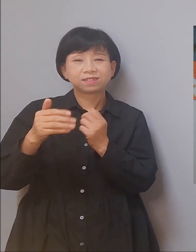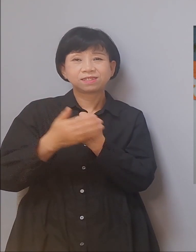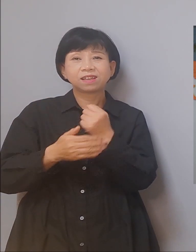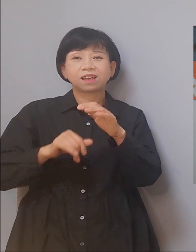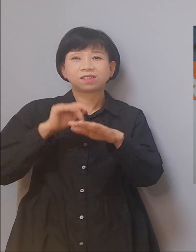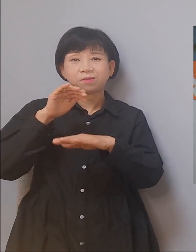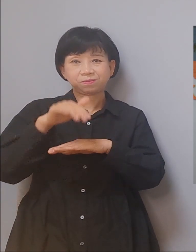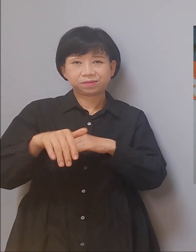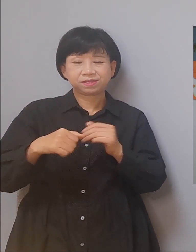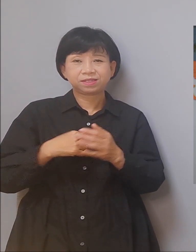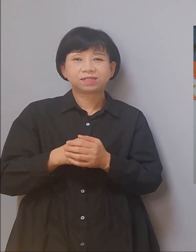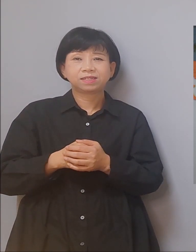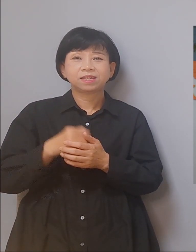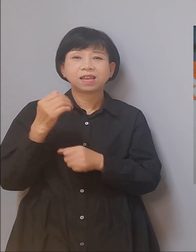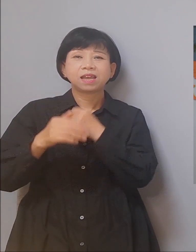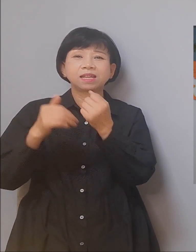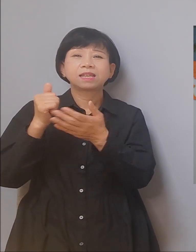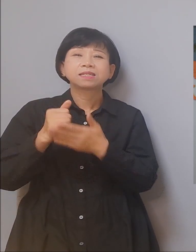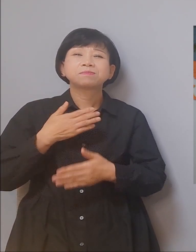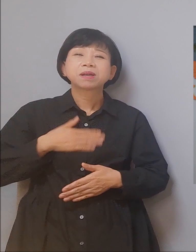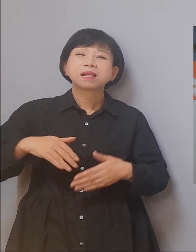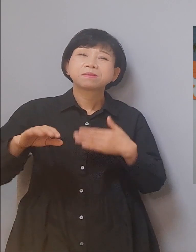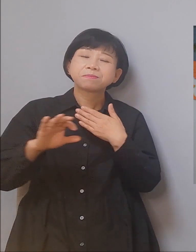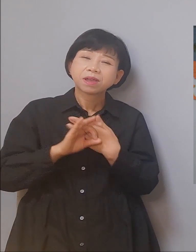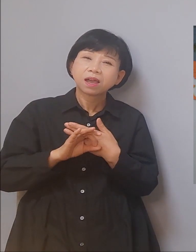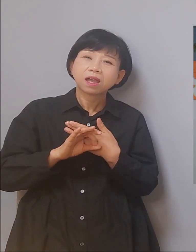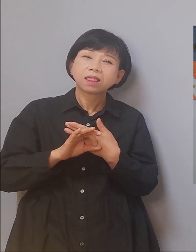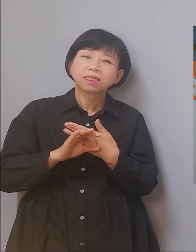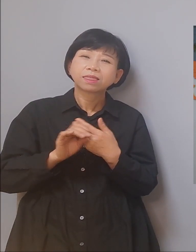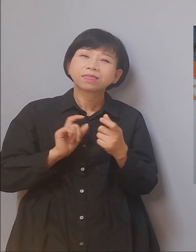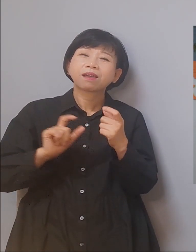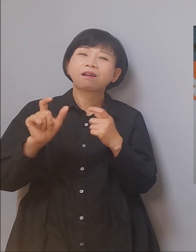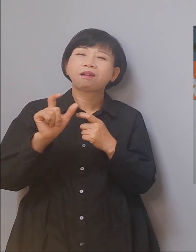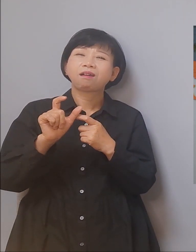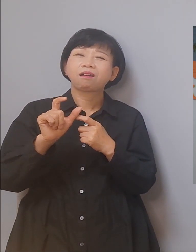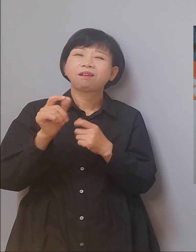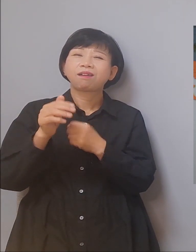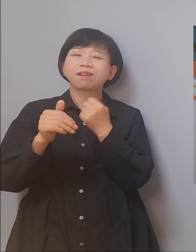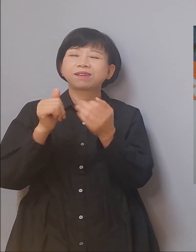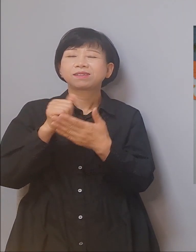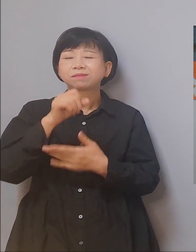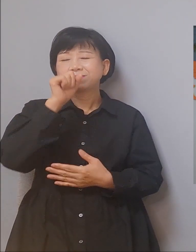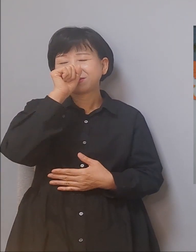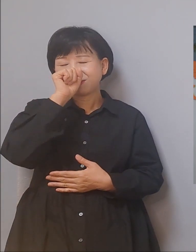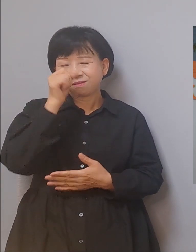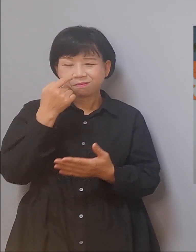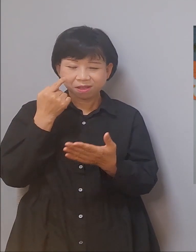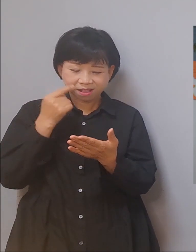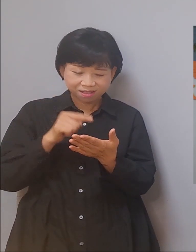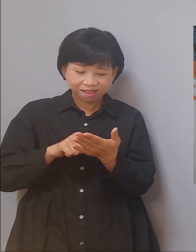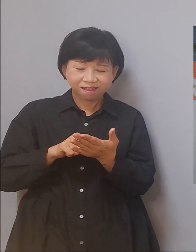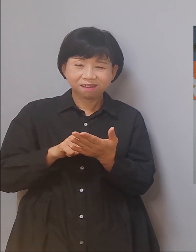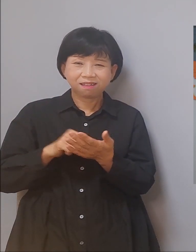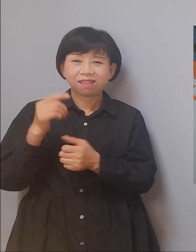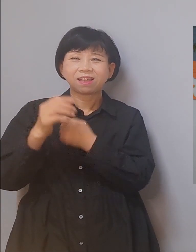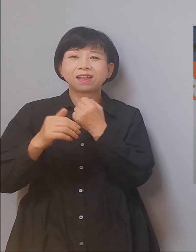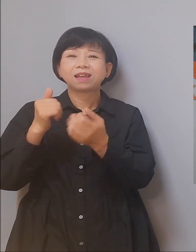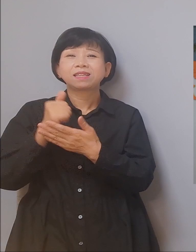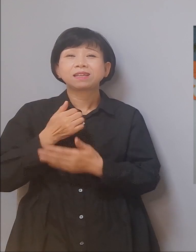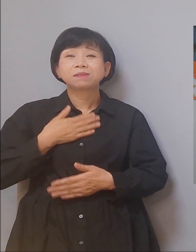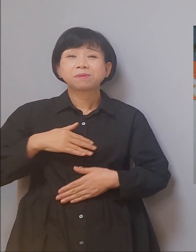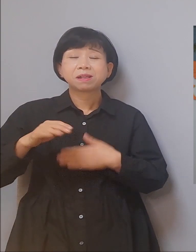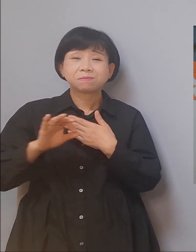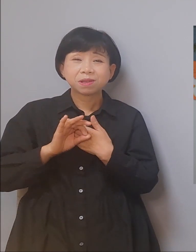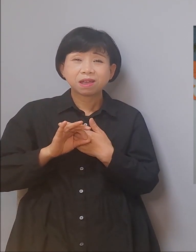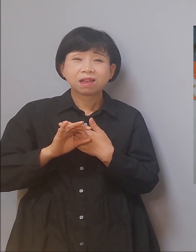말씀드렸습니다. 우리가 하나님을 알아가면 알아갈수록 우리는 하나님의 선하심을 발견합니다. 우리가 하나님을 알아갈수록 하나님이